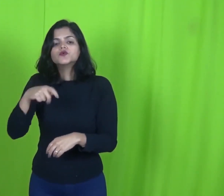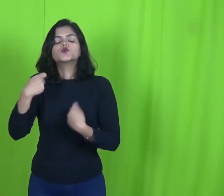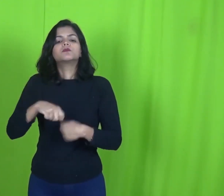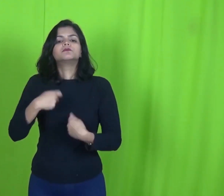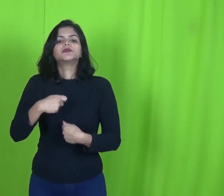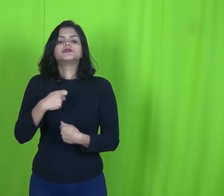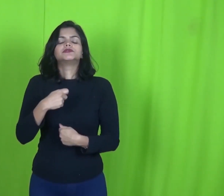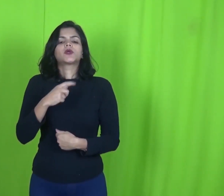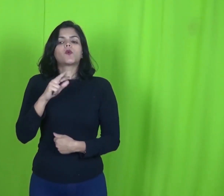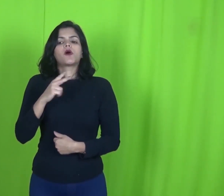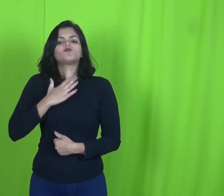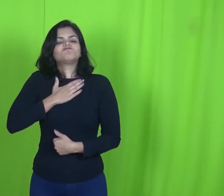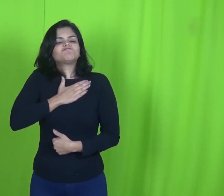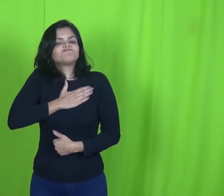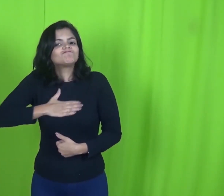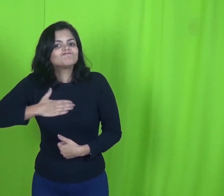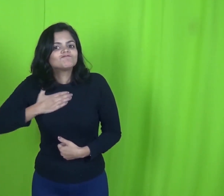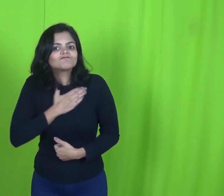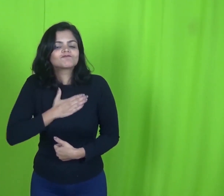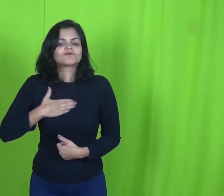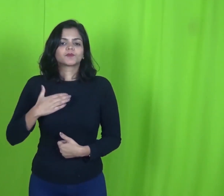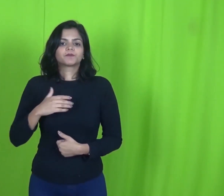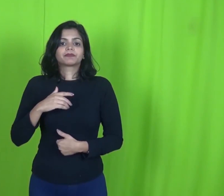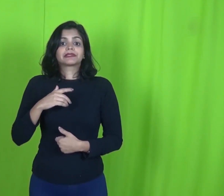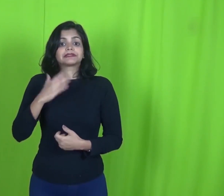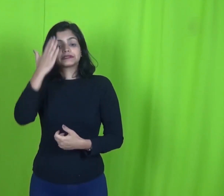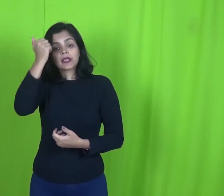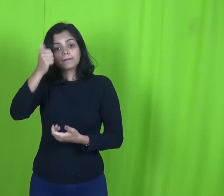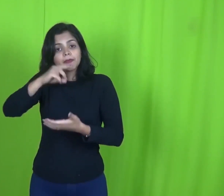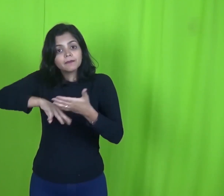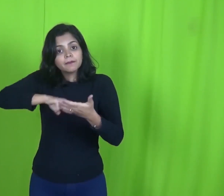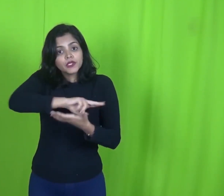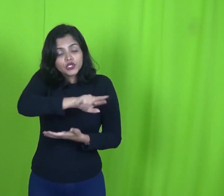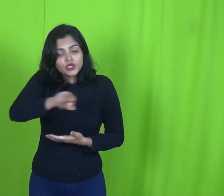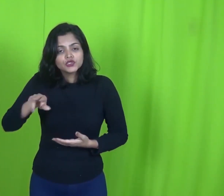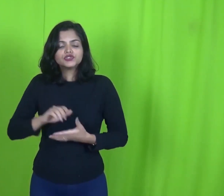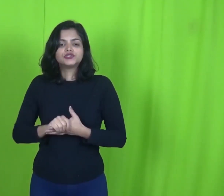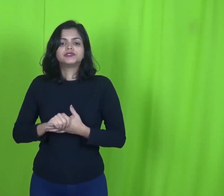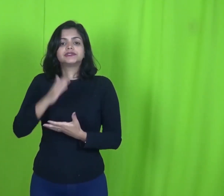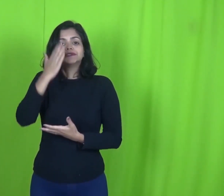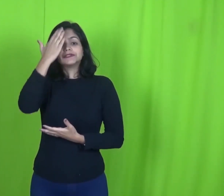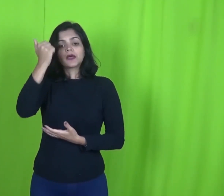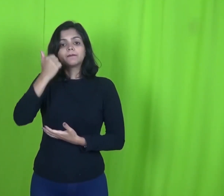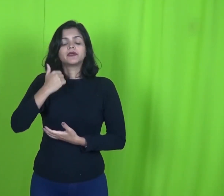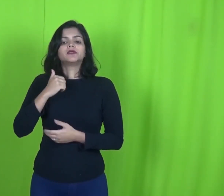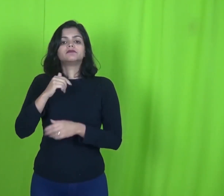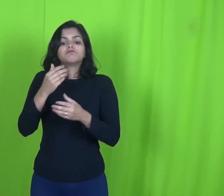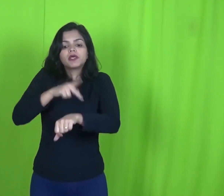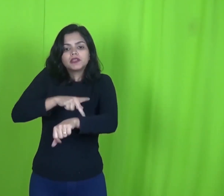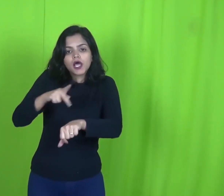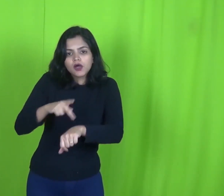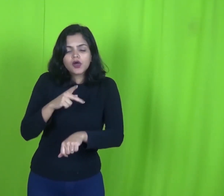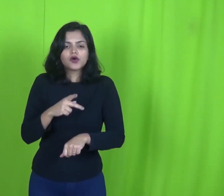eu preciso gostar, eu preciso saber, conhecer metodologias,